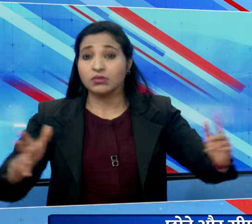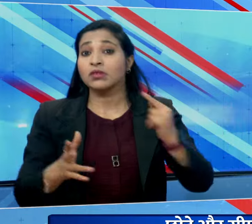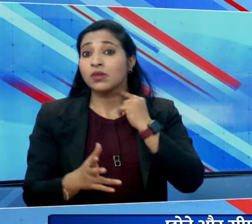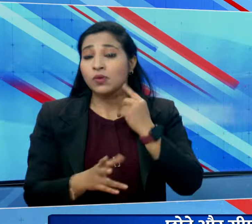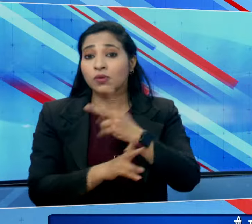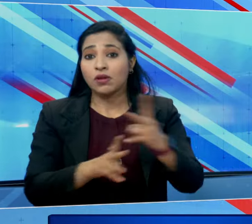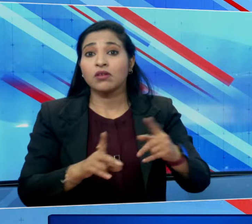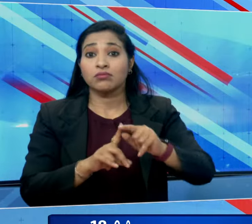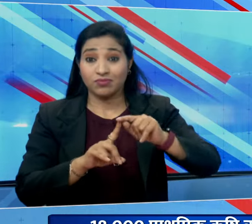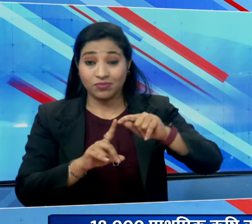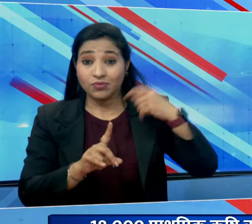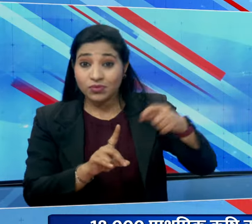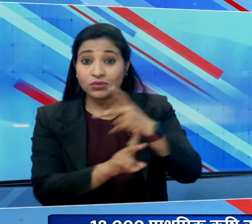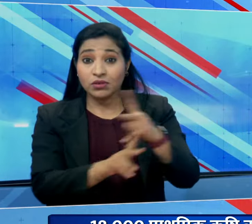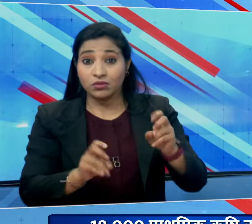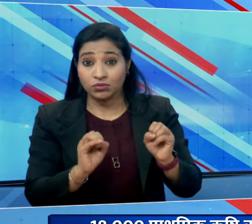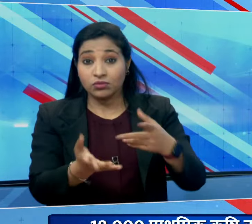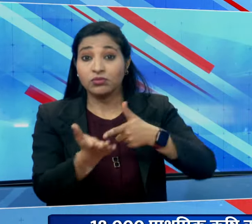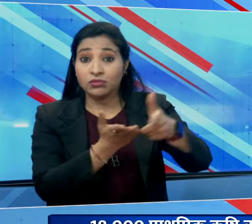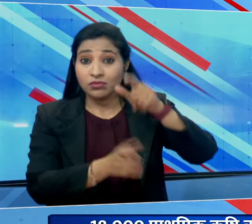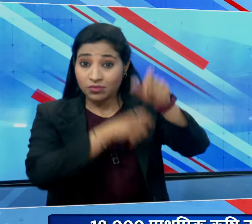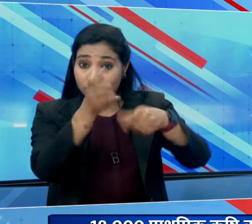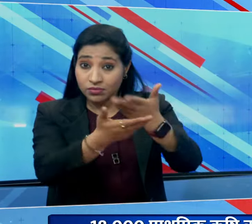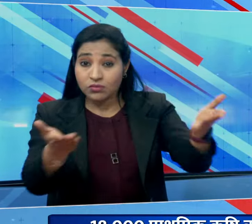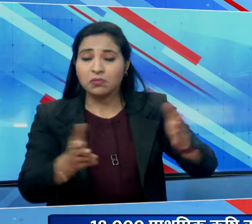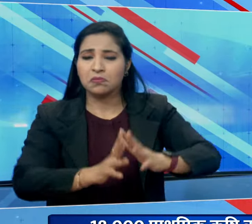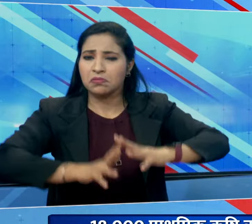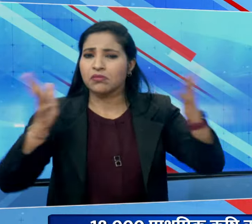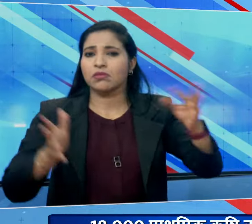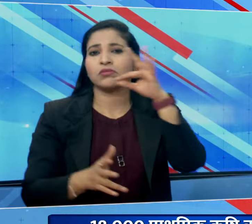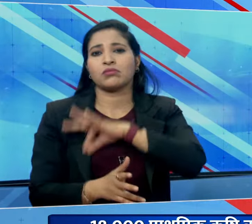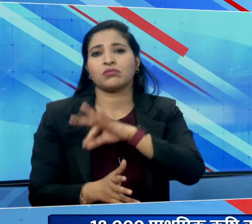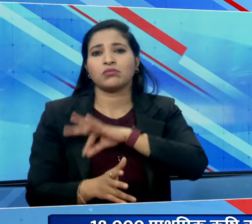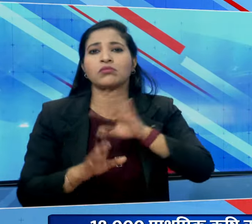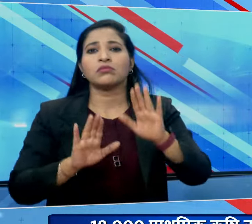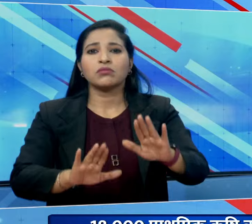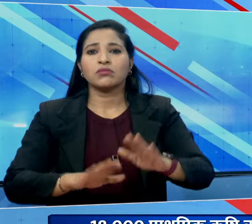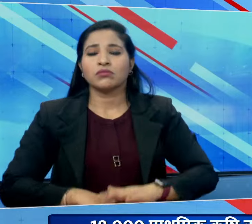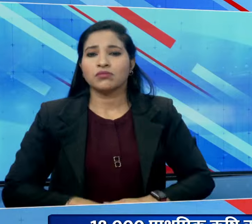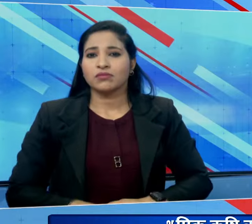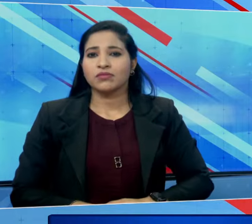योजना शुरू होने से किसानों को बड़े पैमाने पर लाभ होगा